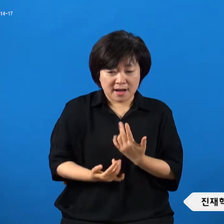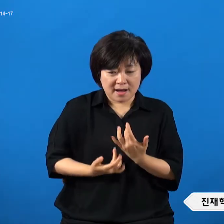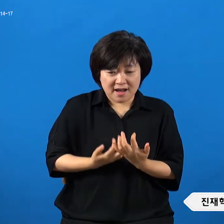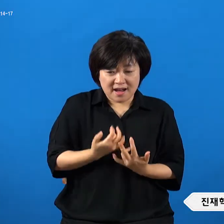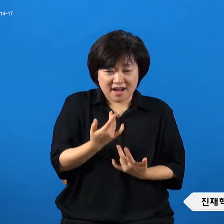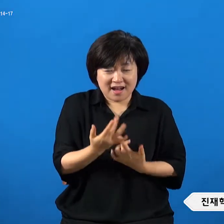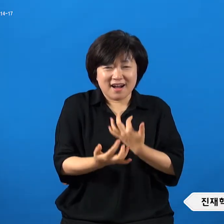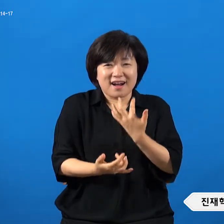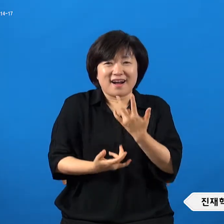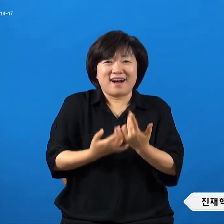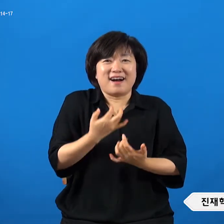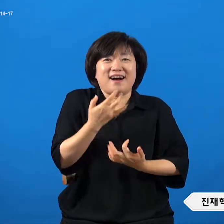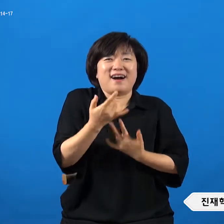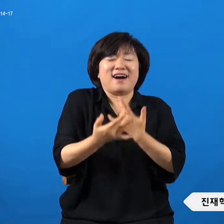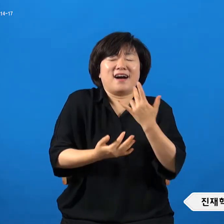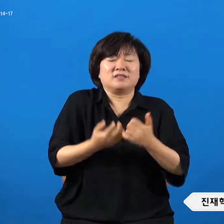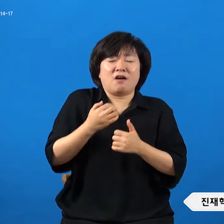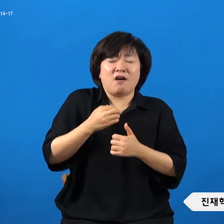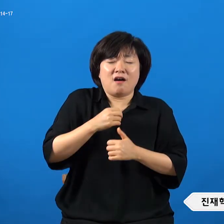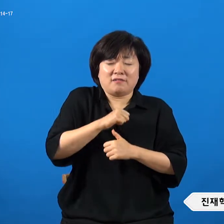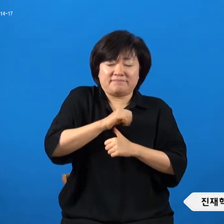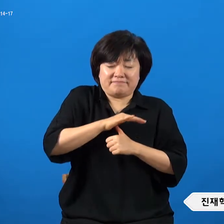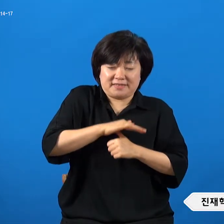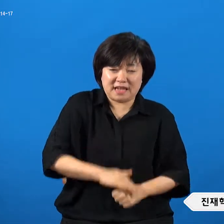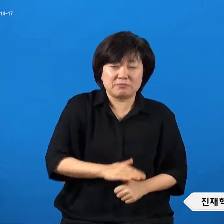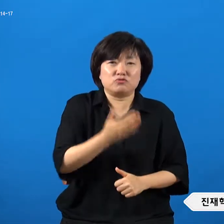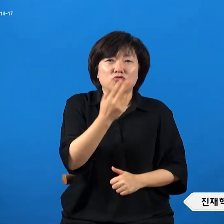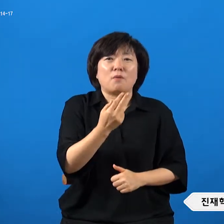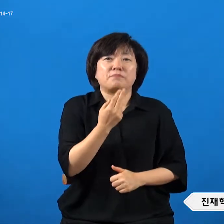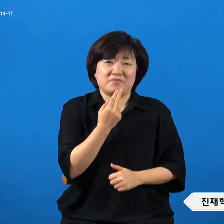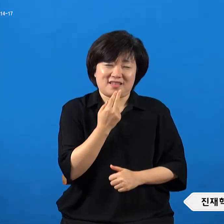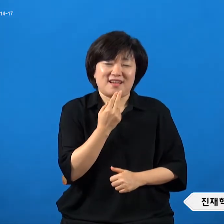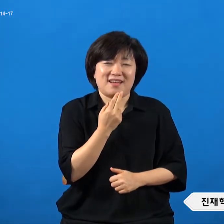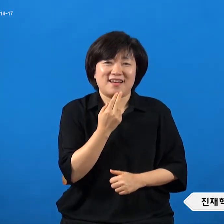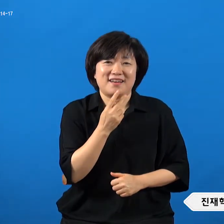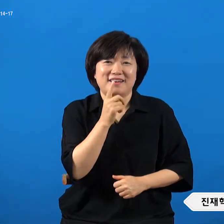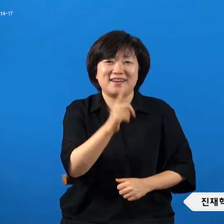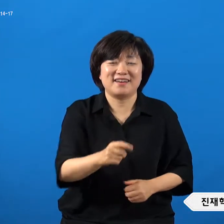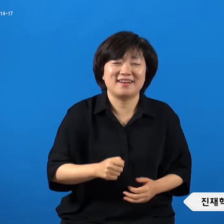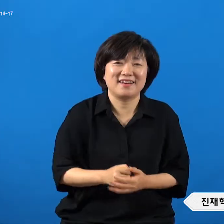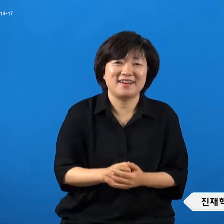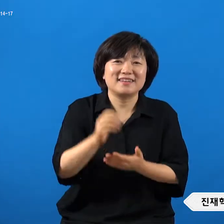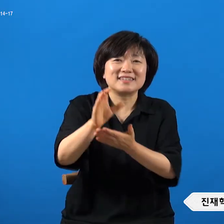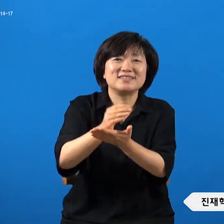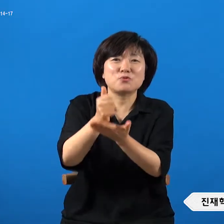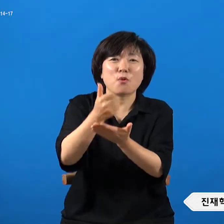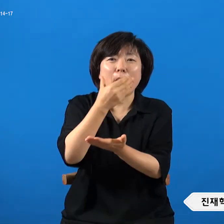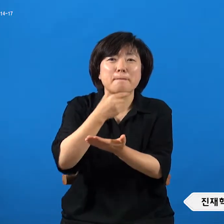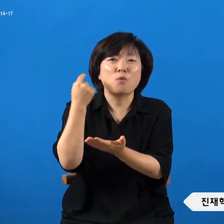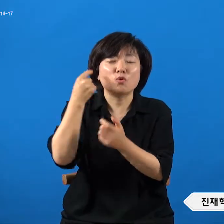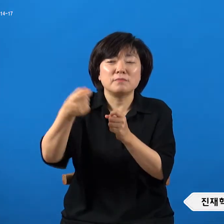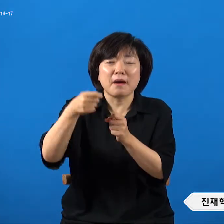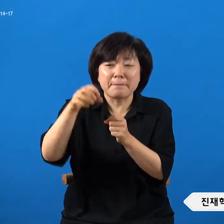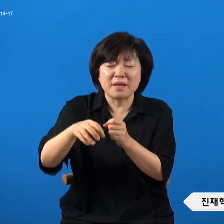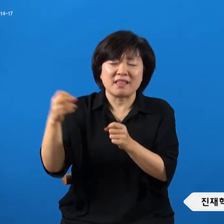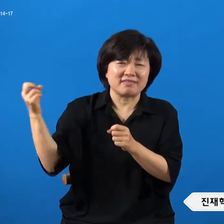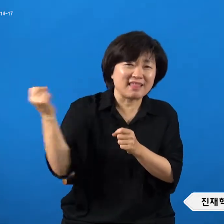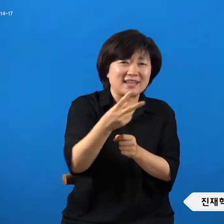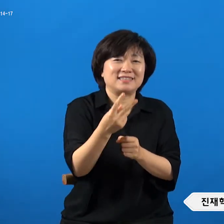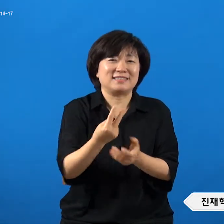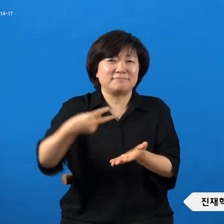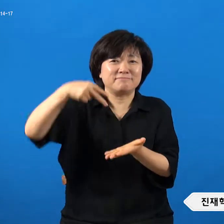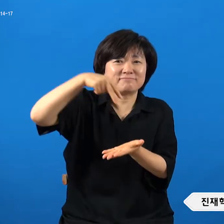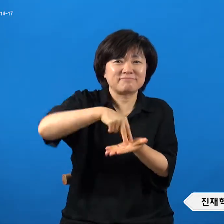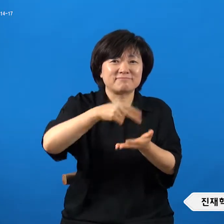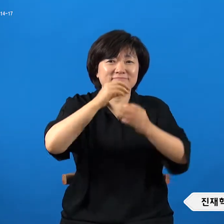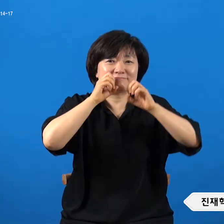같아 골수에 사무쳐 견딜 수 없습니다. 그리고 그리스도의 복음 앞에 다시 설